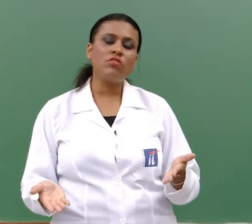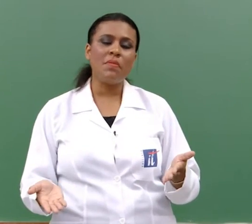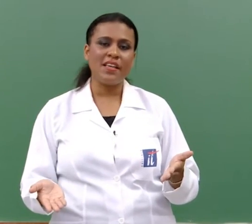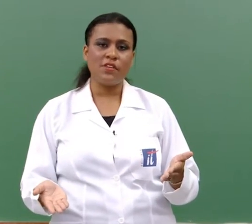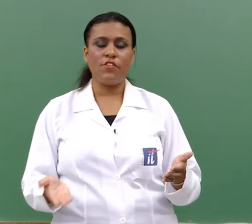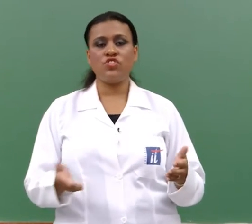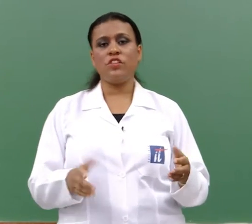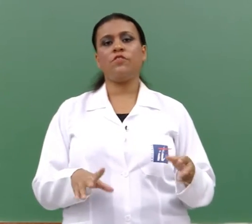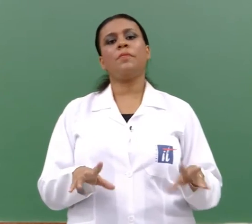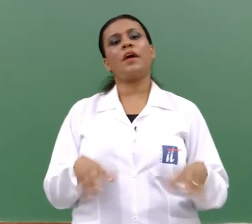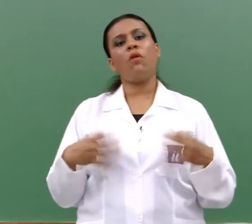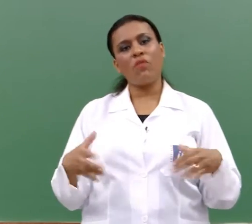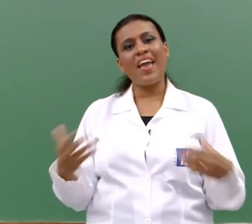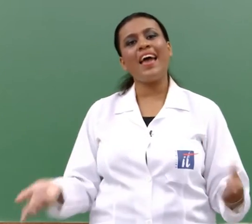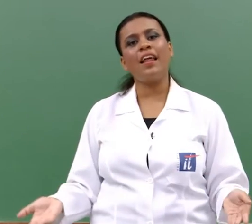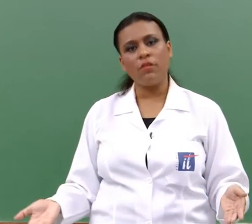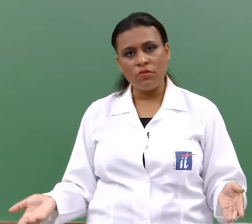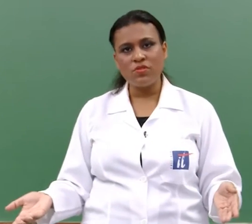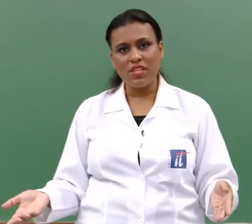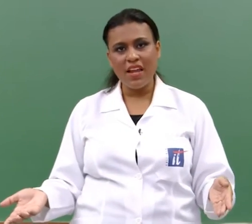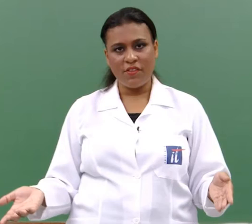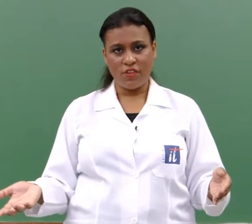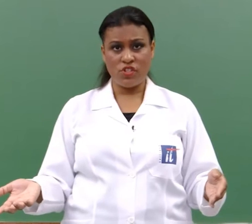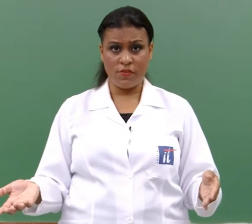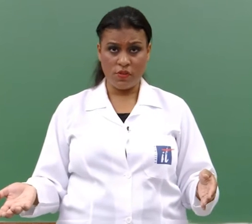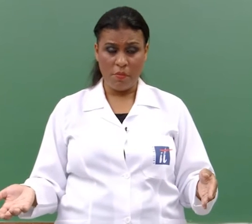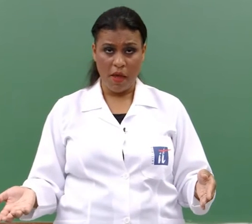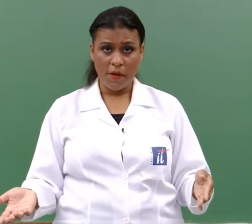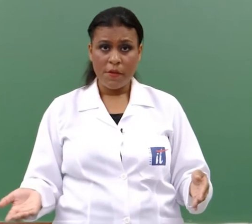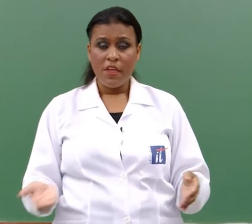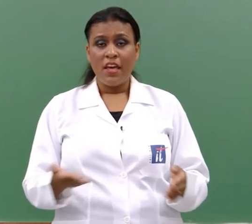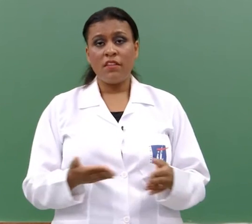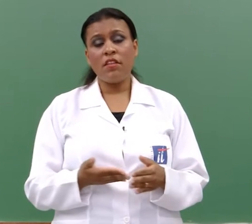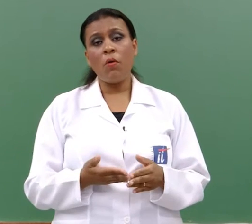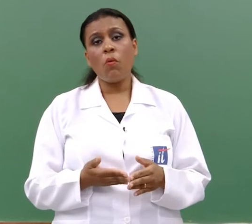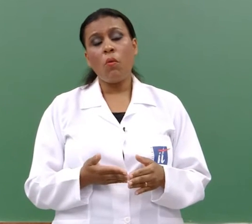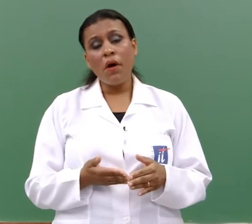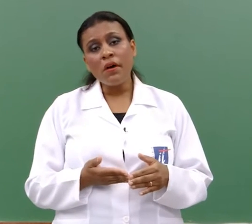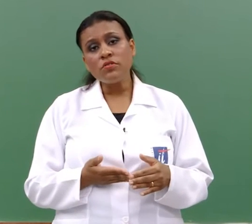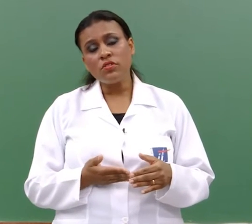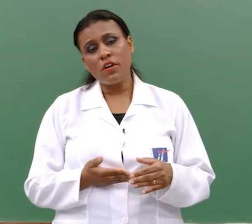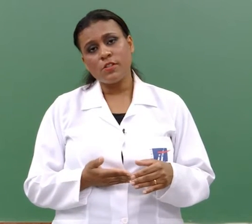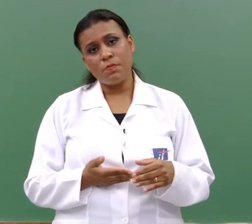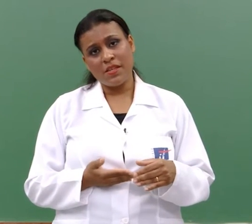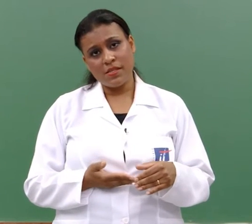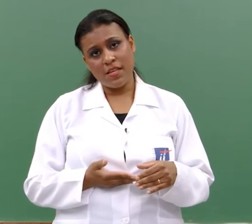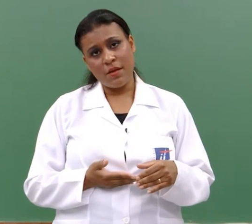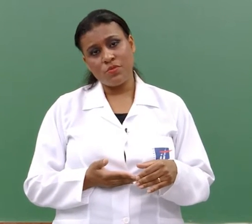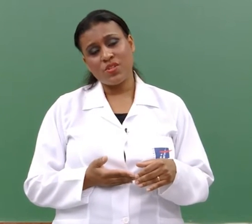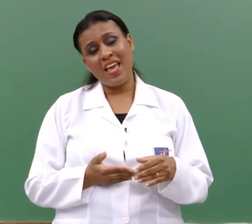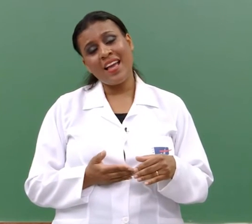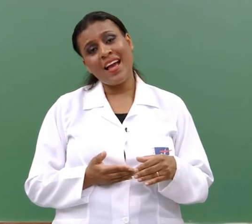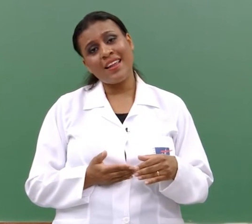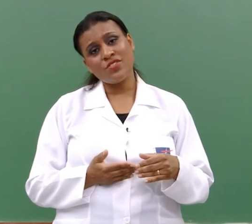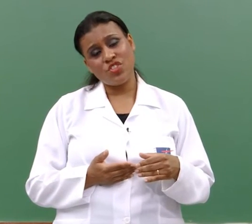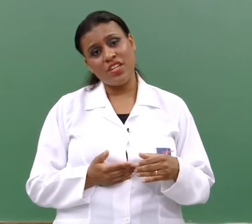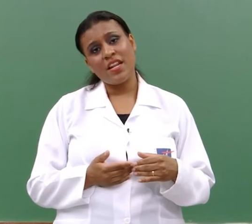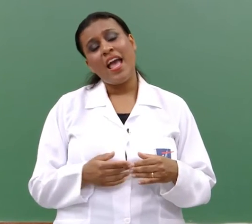mais efetivo, para qualquer aluno será efetivo também. Então, quando nós pensamos em garantir